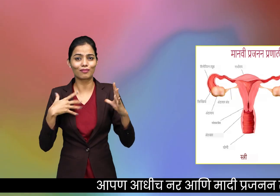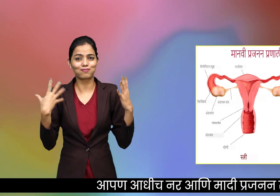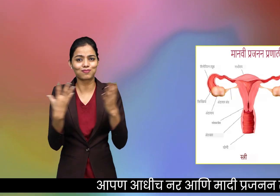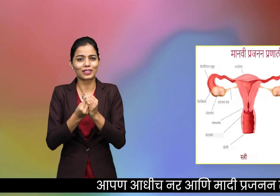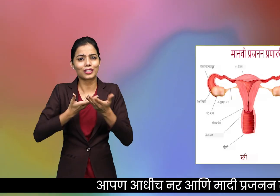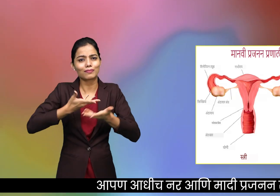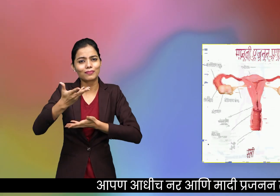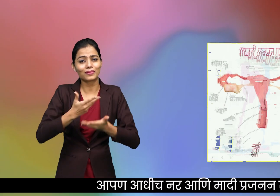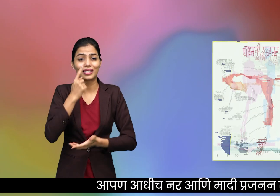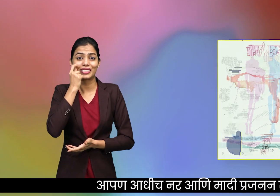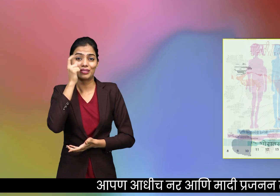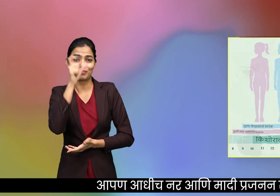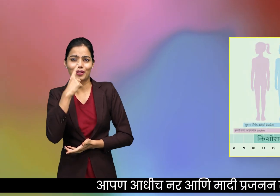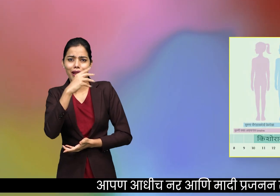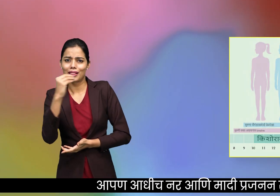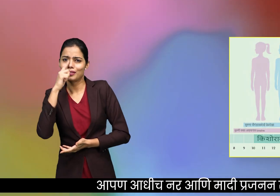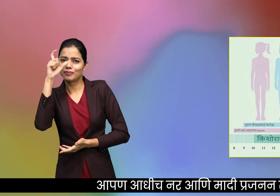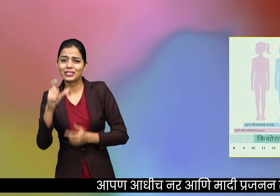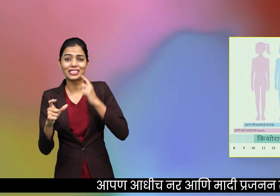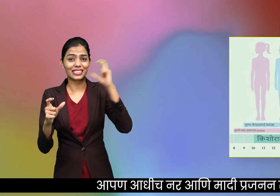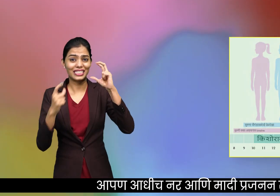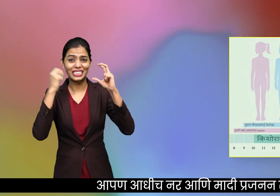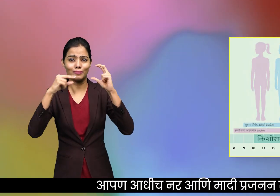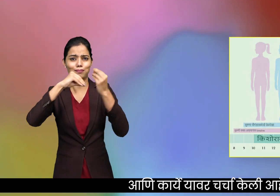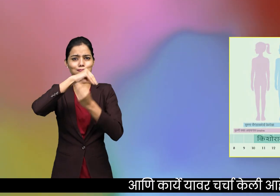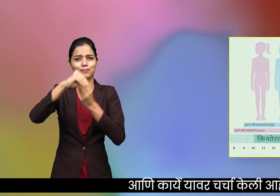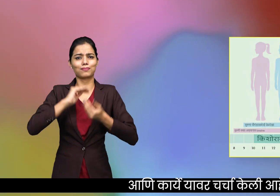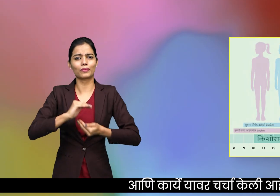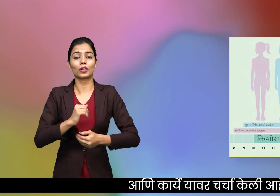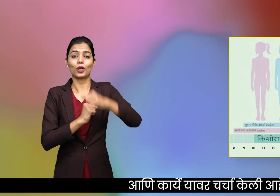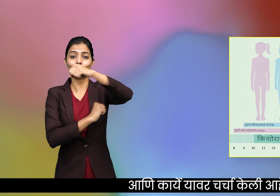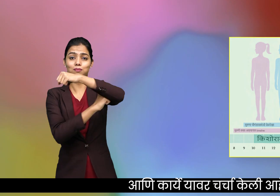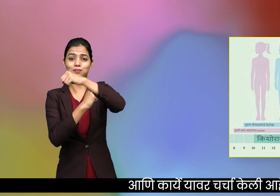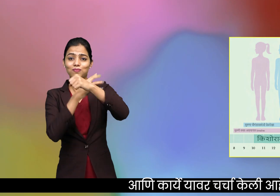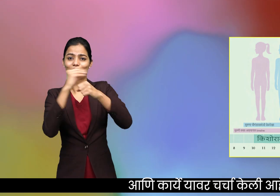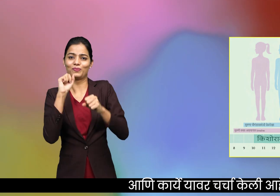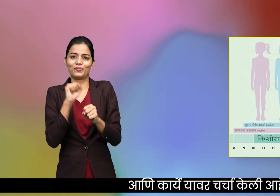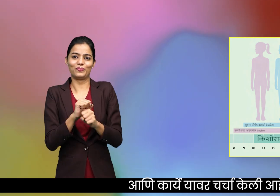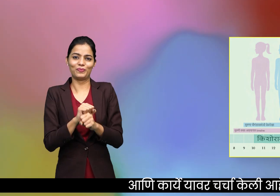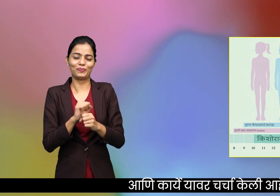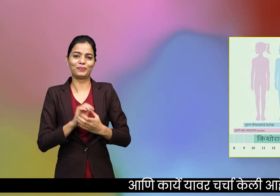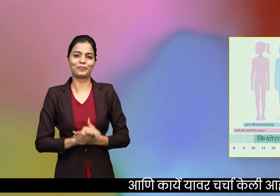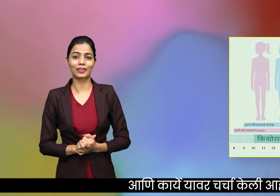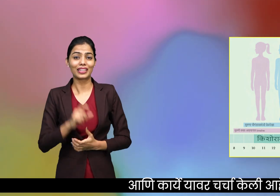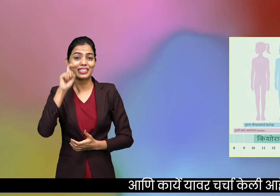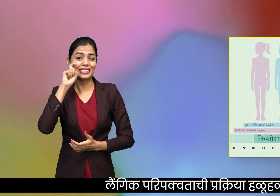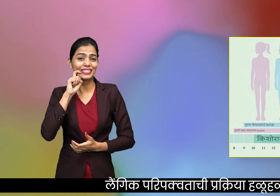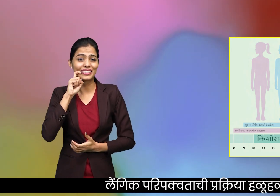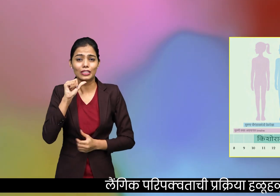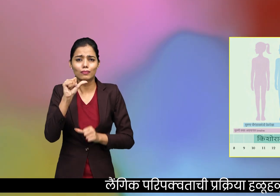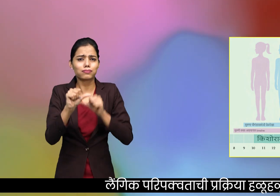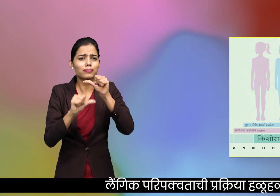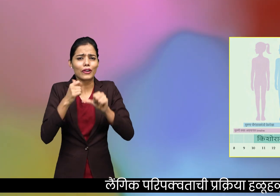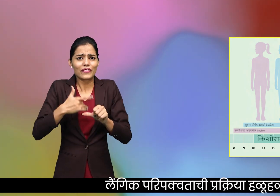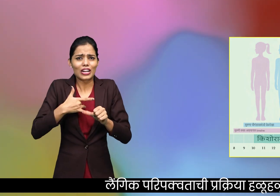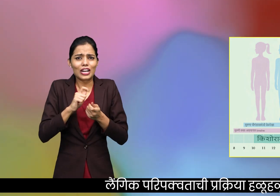आपण आधीच नर आणि मादी प्रजनन संरचना आणि कार्ये यावर चर्चा केली आहे.